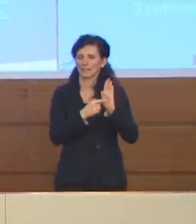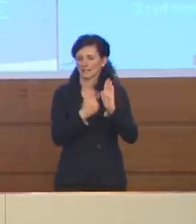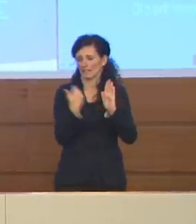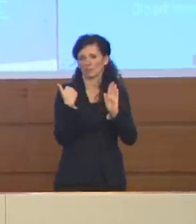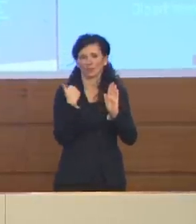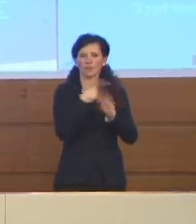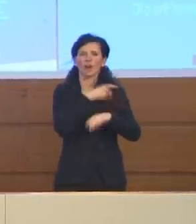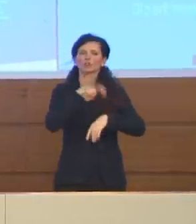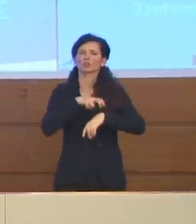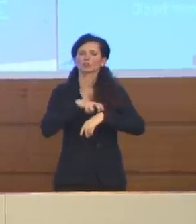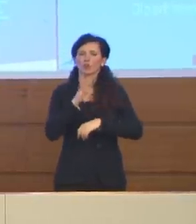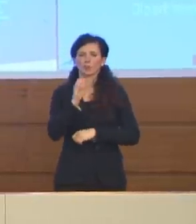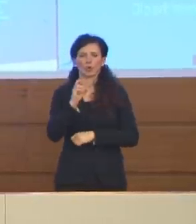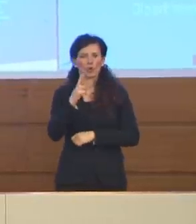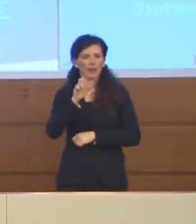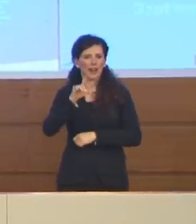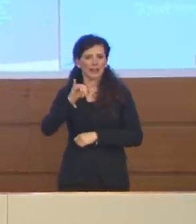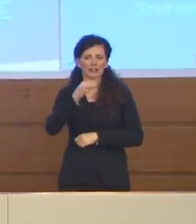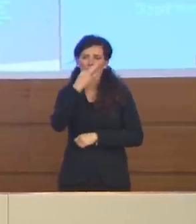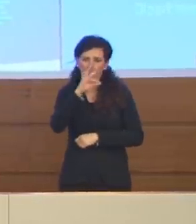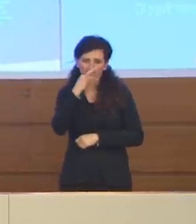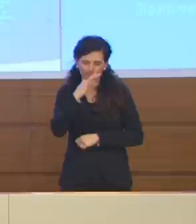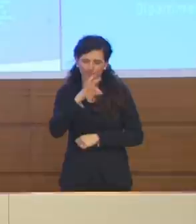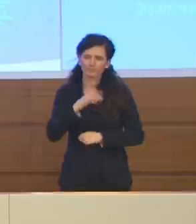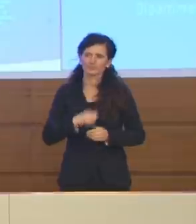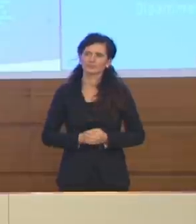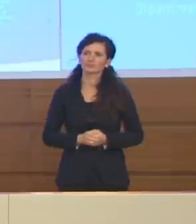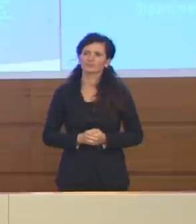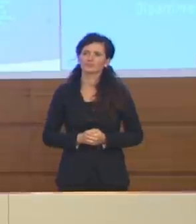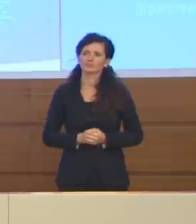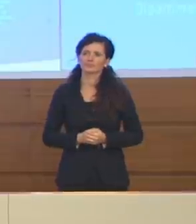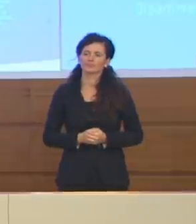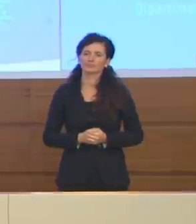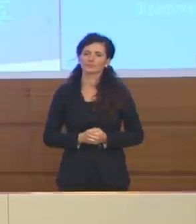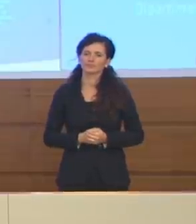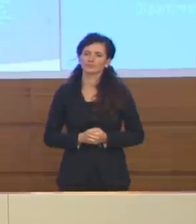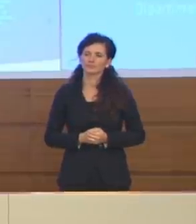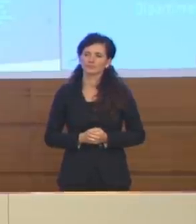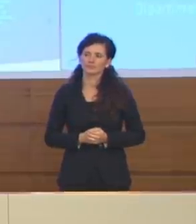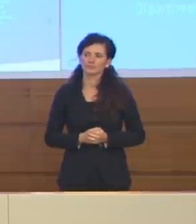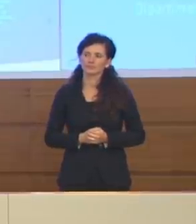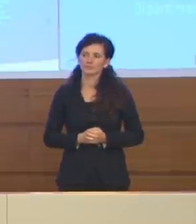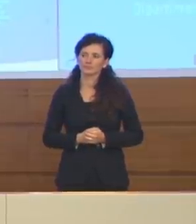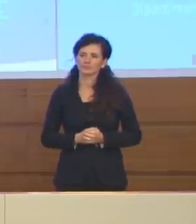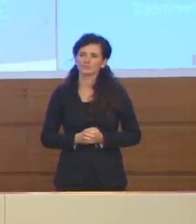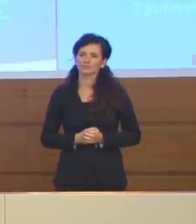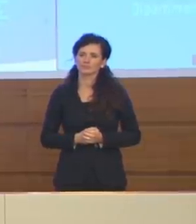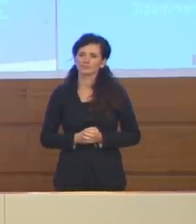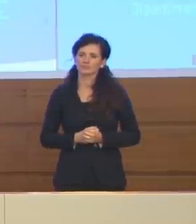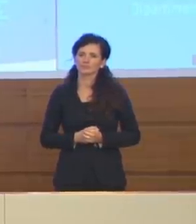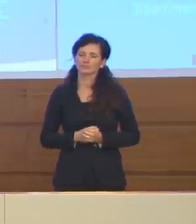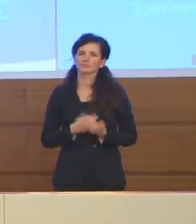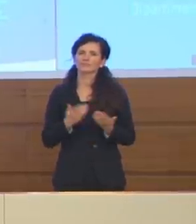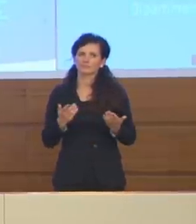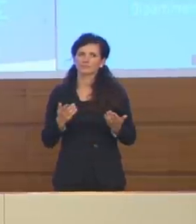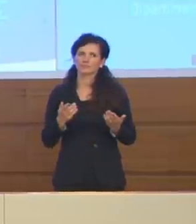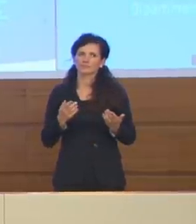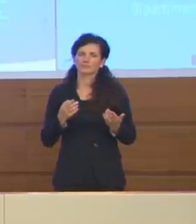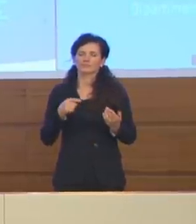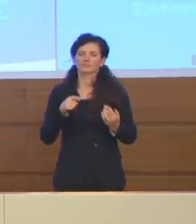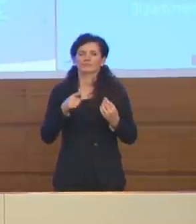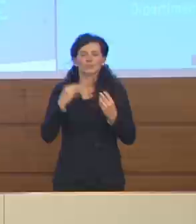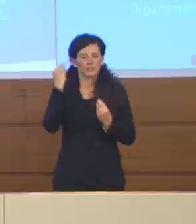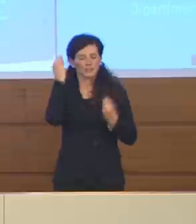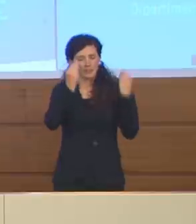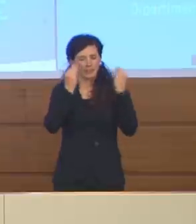borrelli sostanzialmente per puntualizzare tre aspetti che a mio